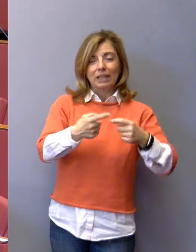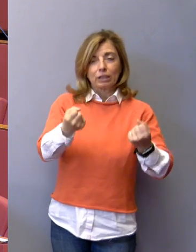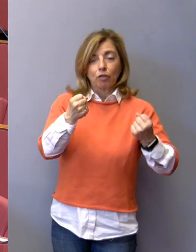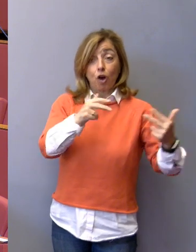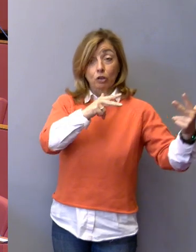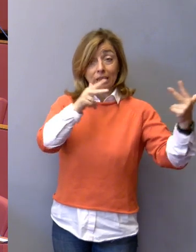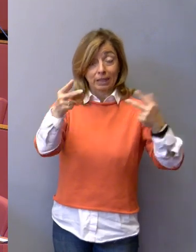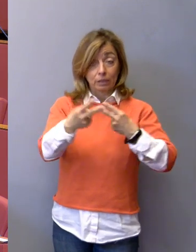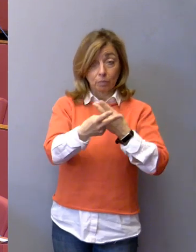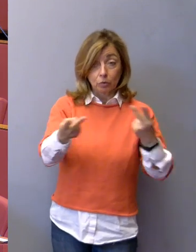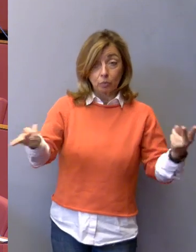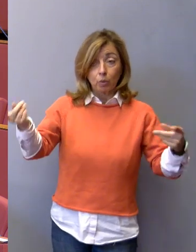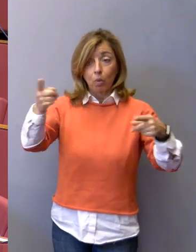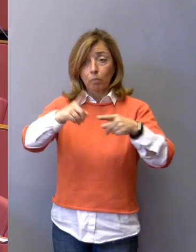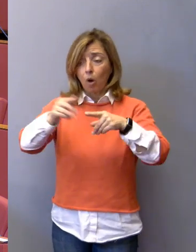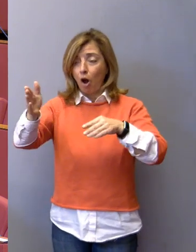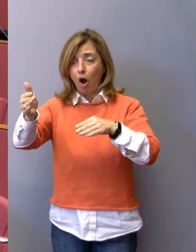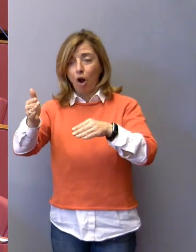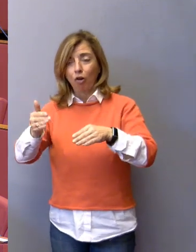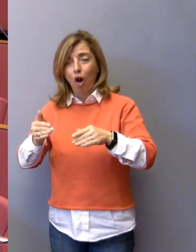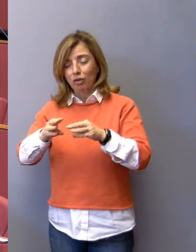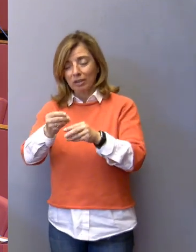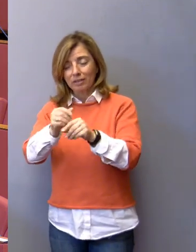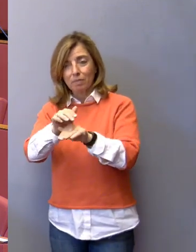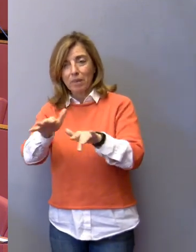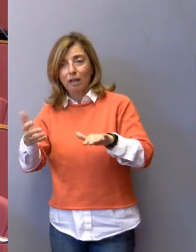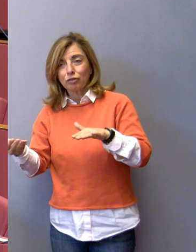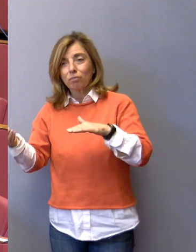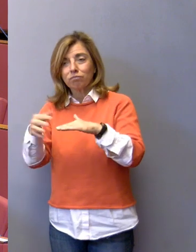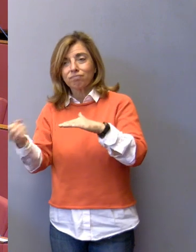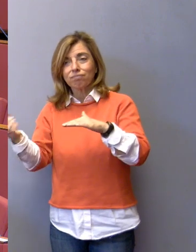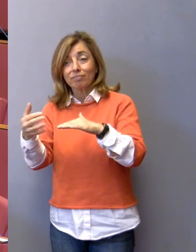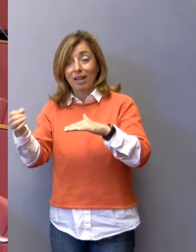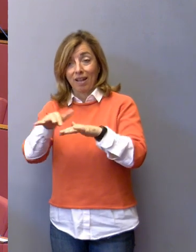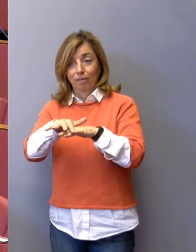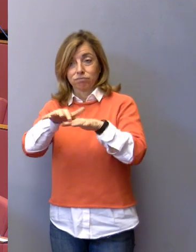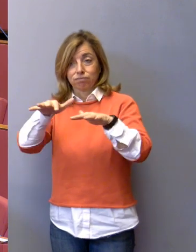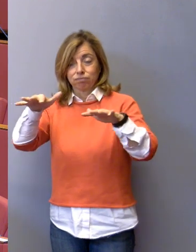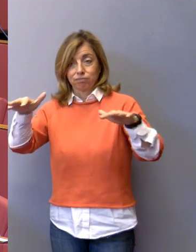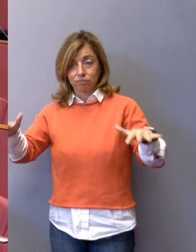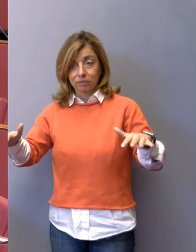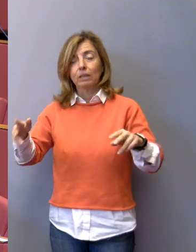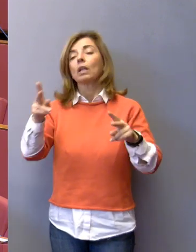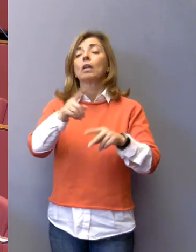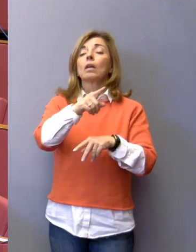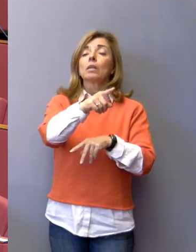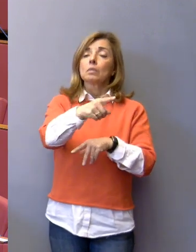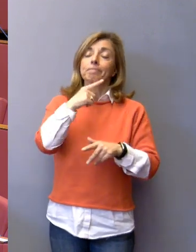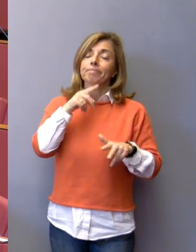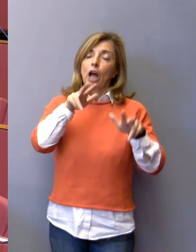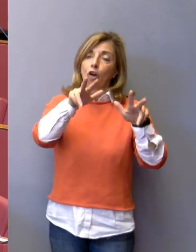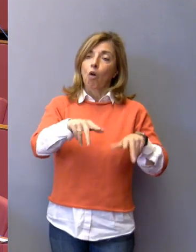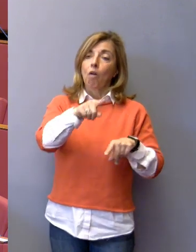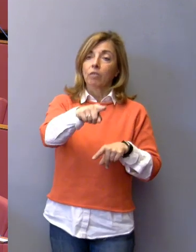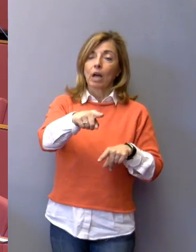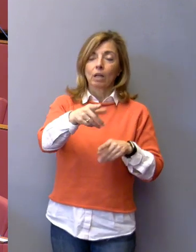fino ai rifacimenti delle spiagge davanti alla conferma di questo ritardo che lei appunto